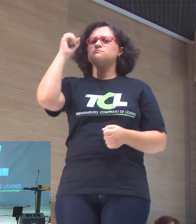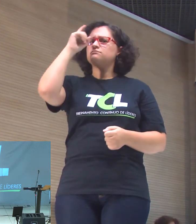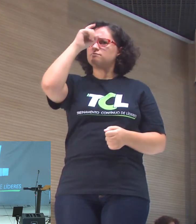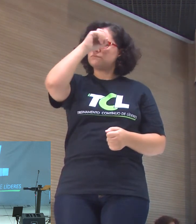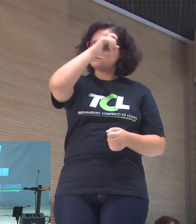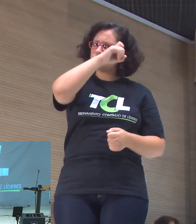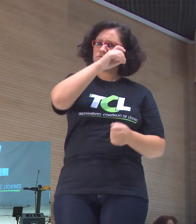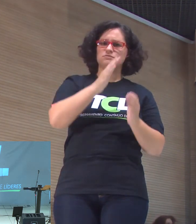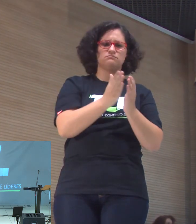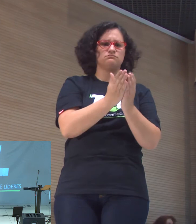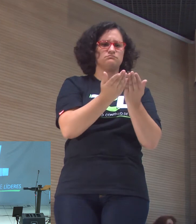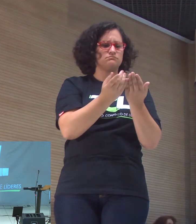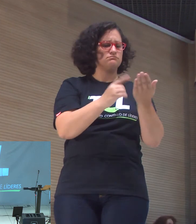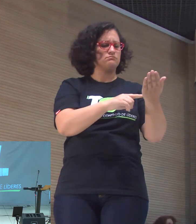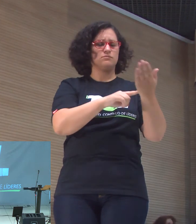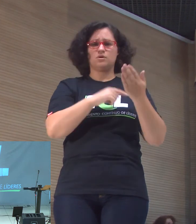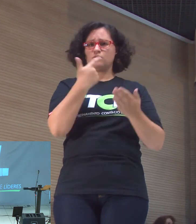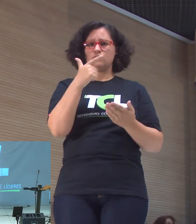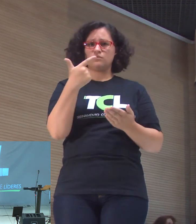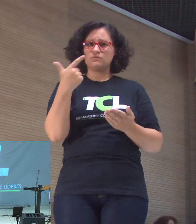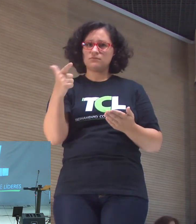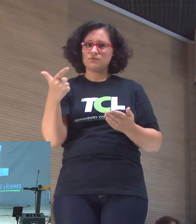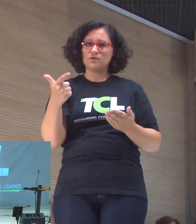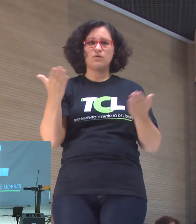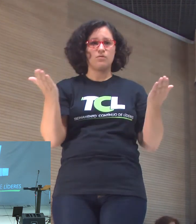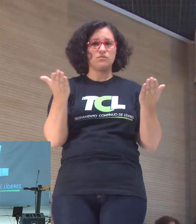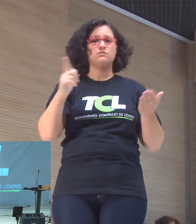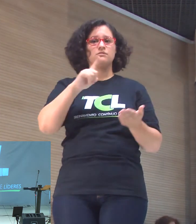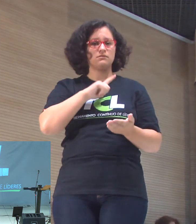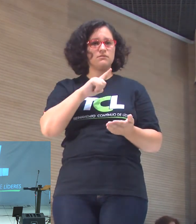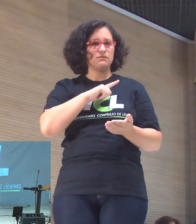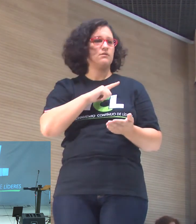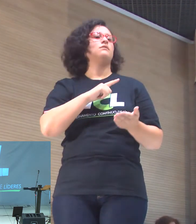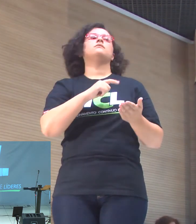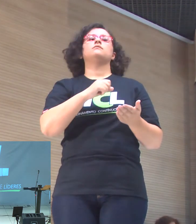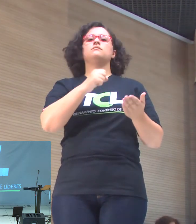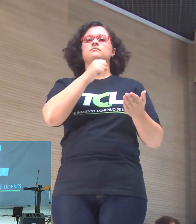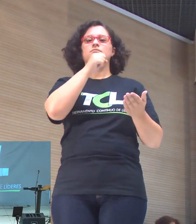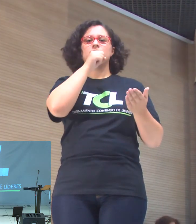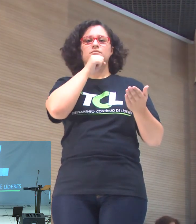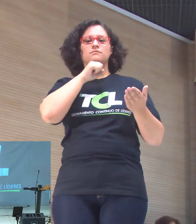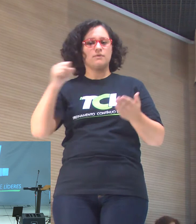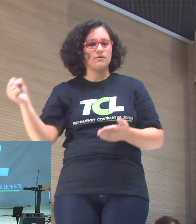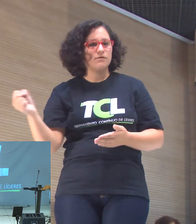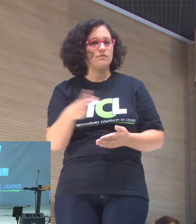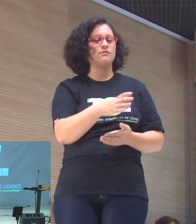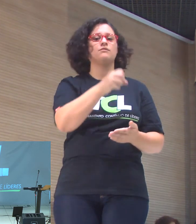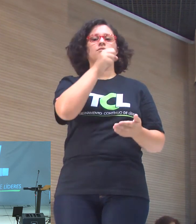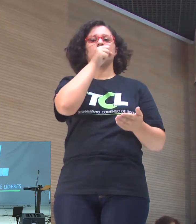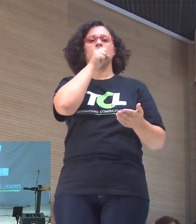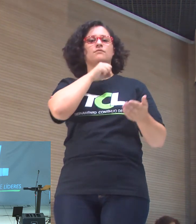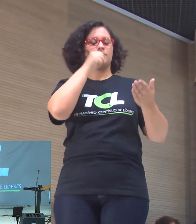nós temos mais facilidade, hoje nós temos o Antigo Testamento, temos os Evangelhos e mais os outros